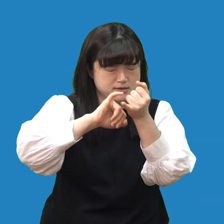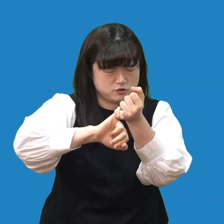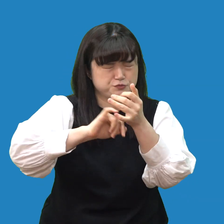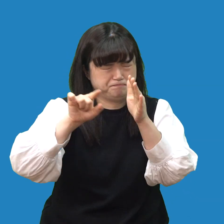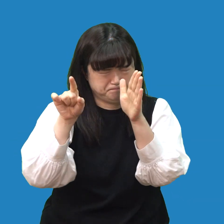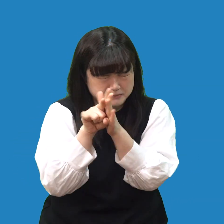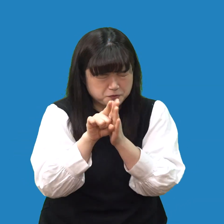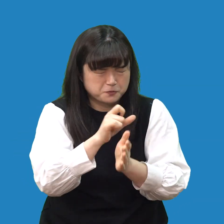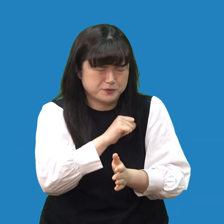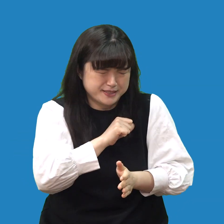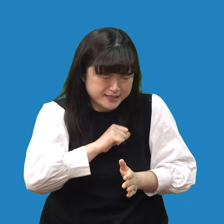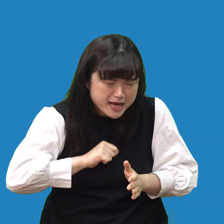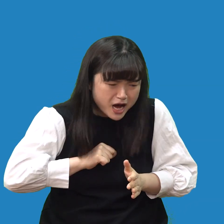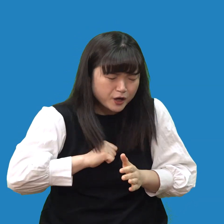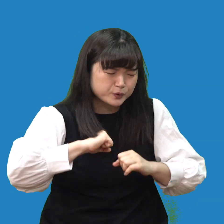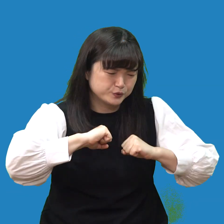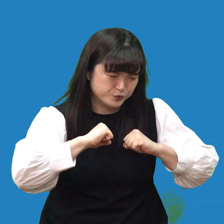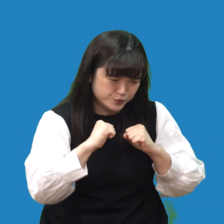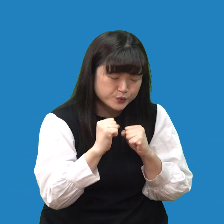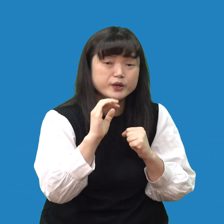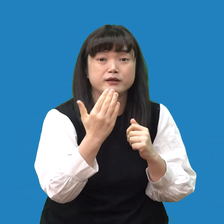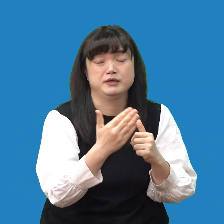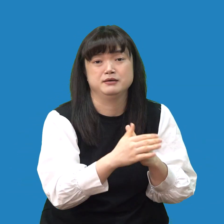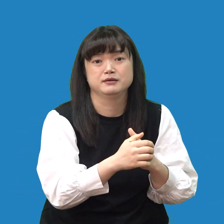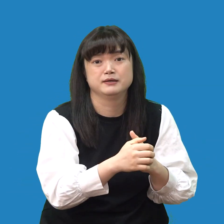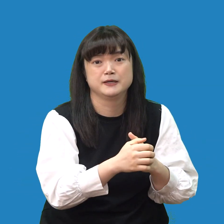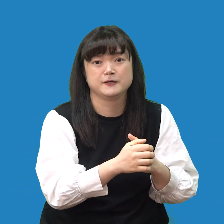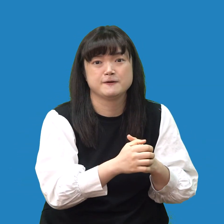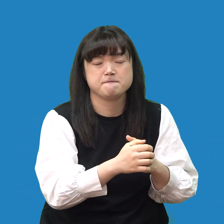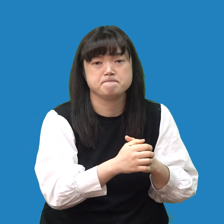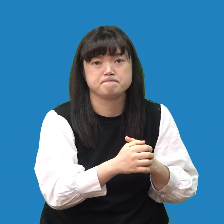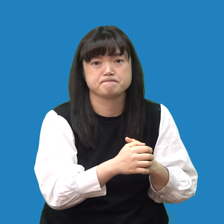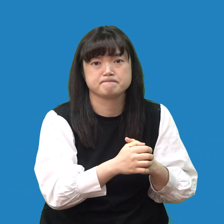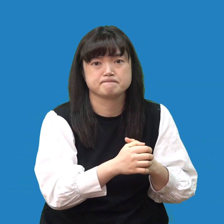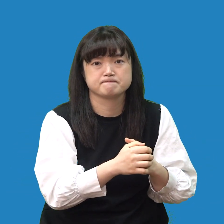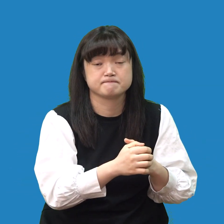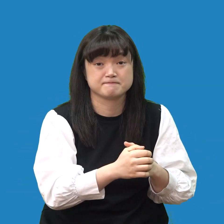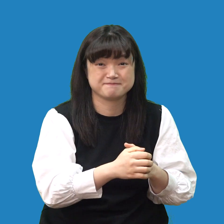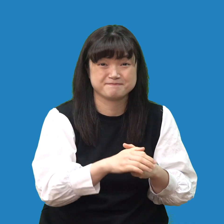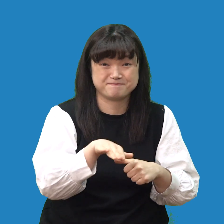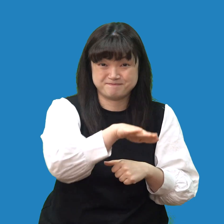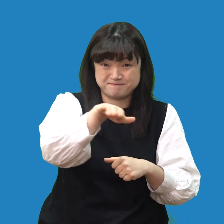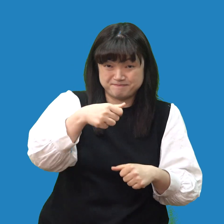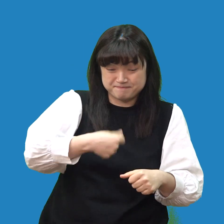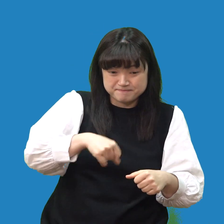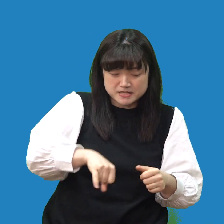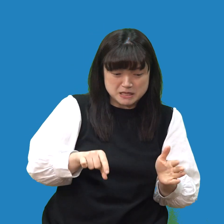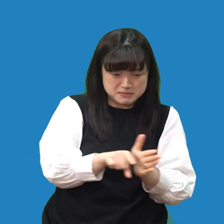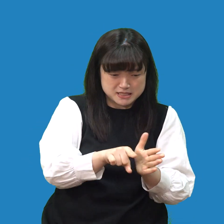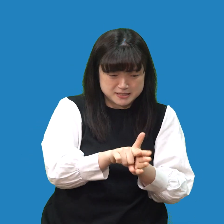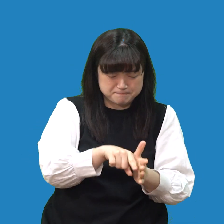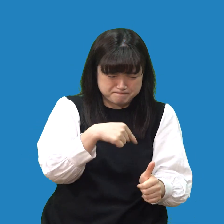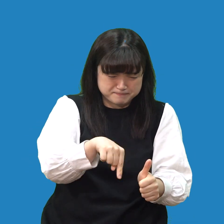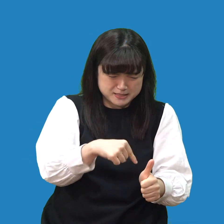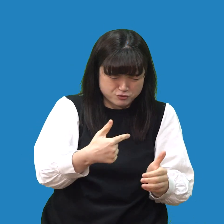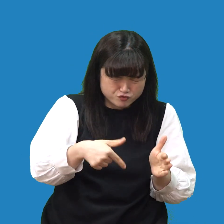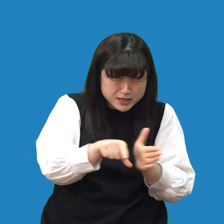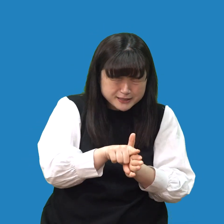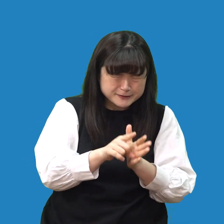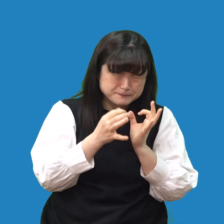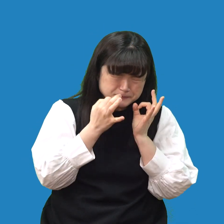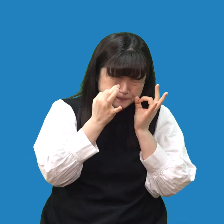믿고 인내하고 그냥 순종해야 합니다. 이 자녀를 이 신앙으로 키우기 위해